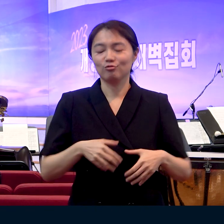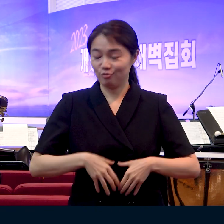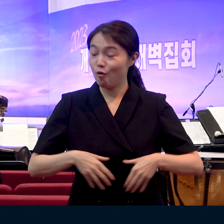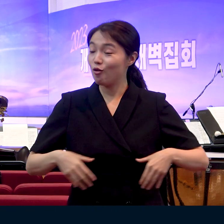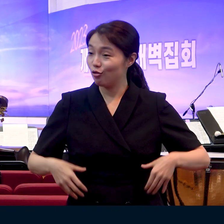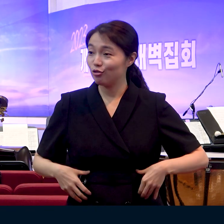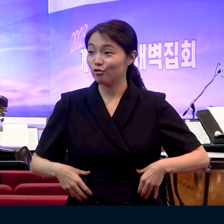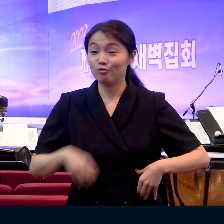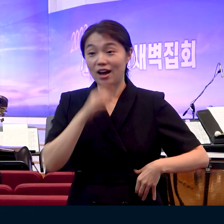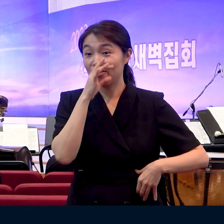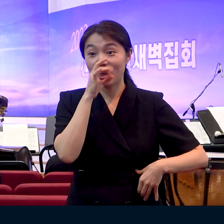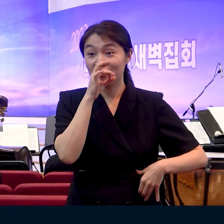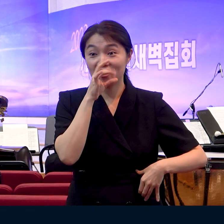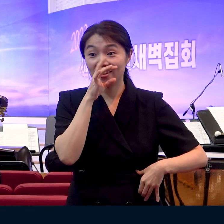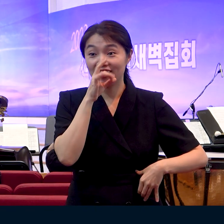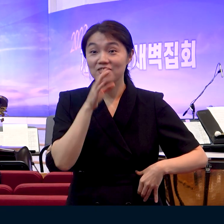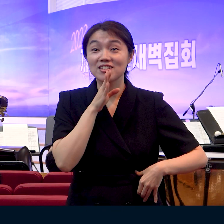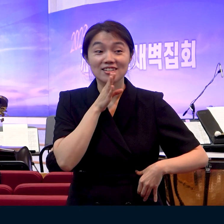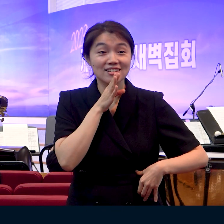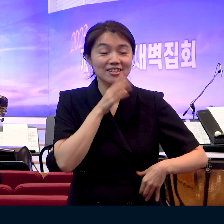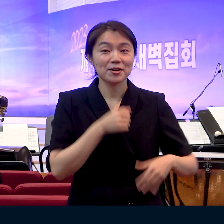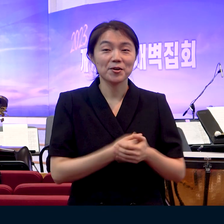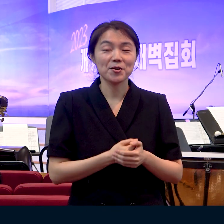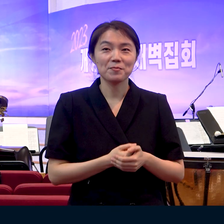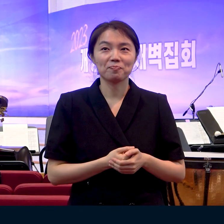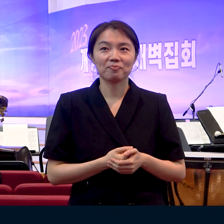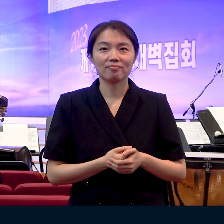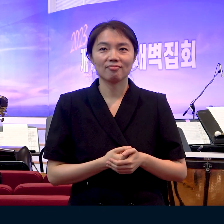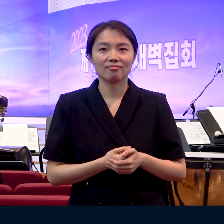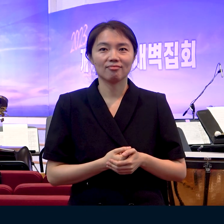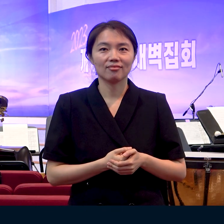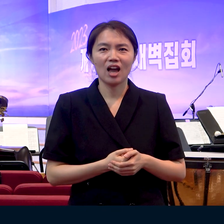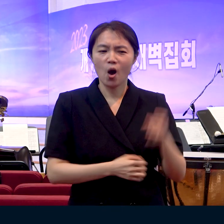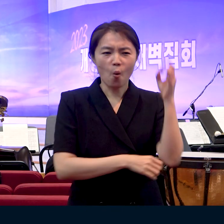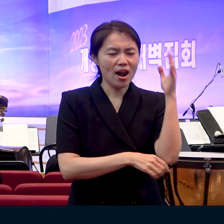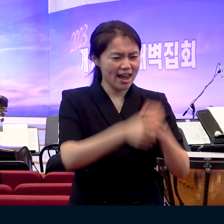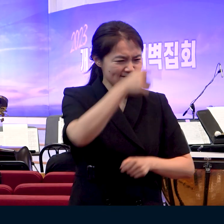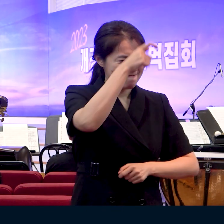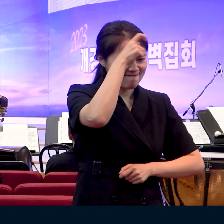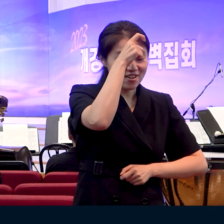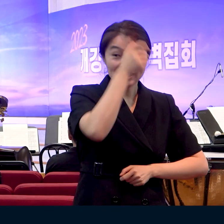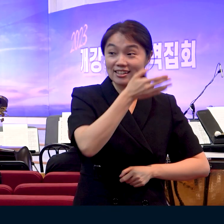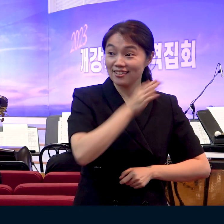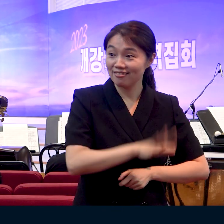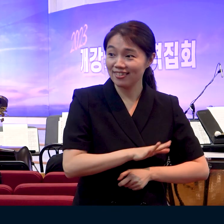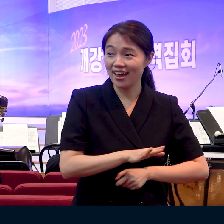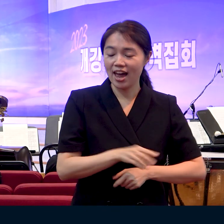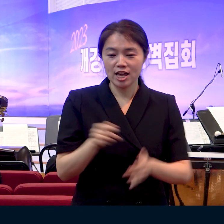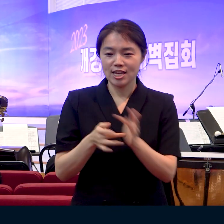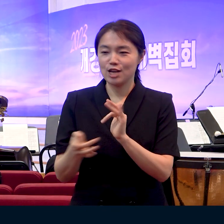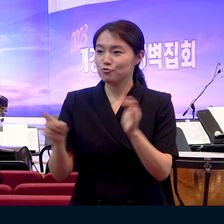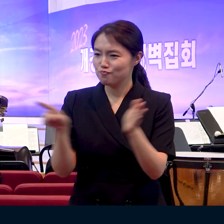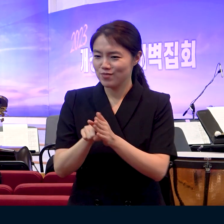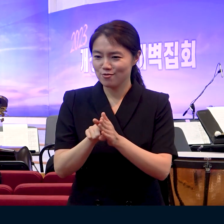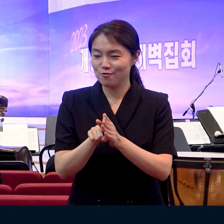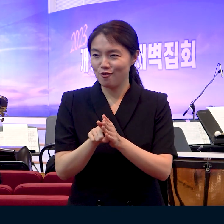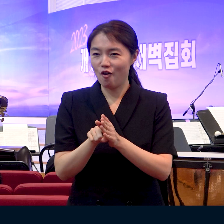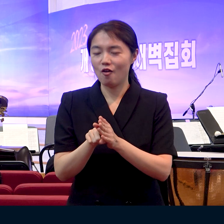그건 타고난 거니까. 뭐 강한 성격이 갑자기 야들야들해졌다? 그런 일 없다고